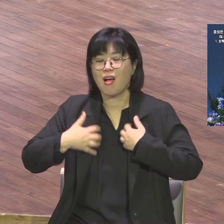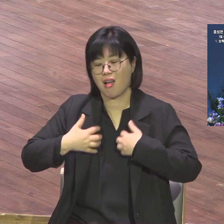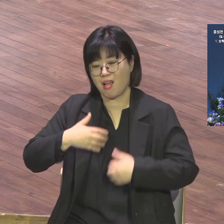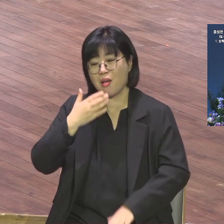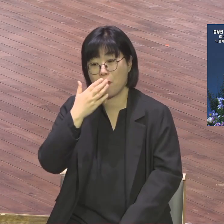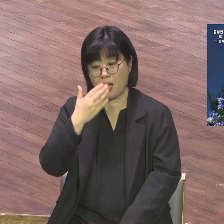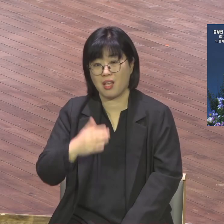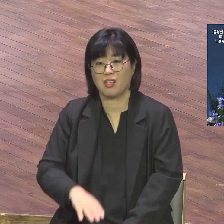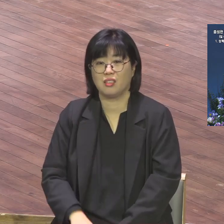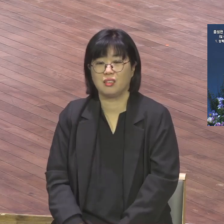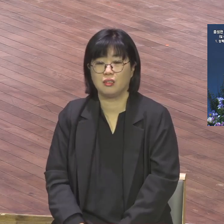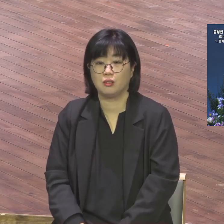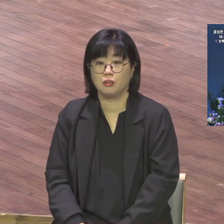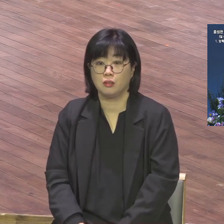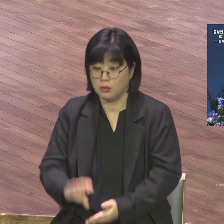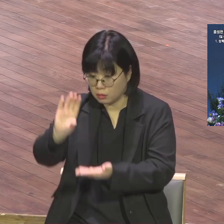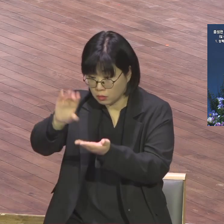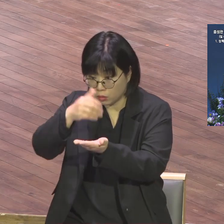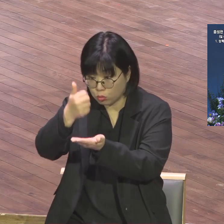예수님이 나에게 그리스도 오셔서